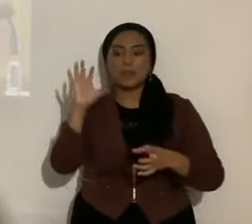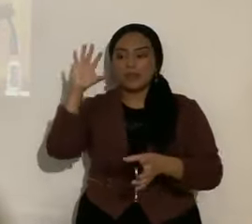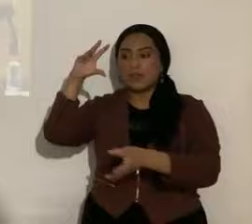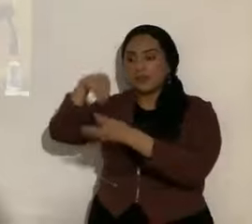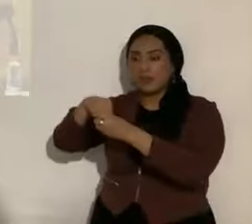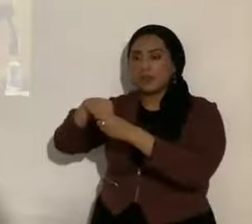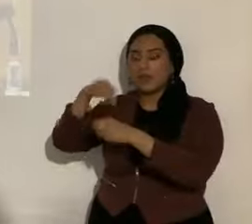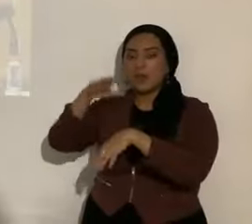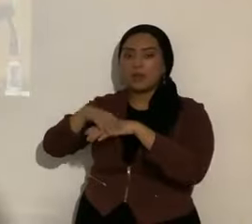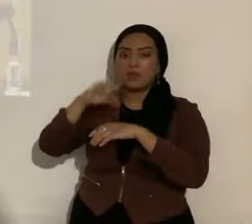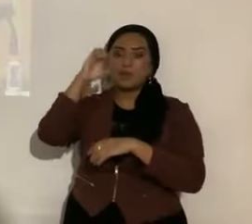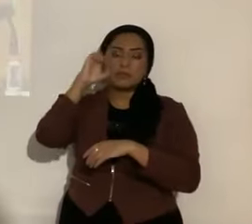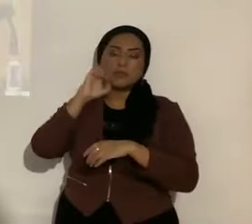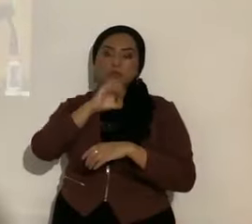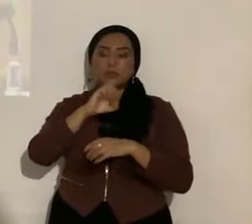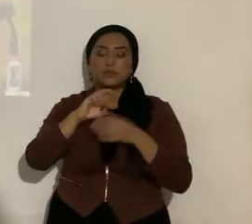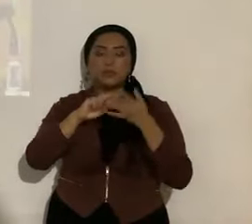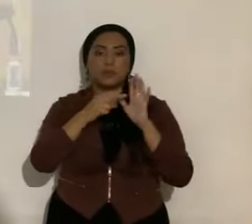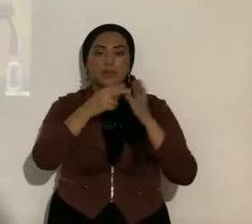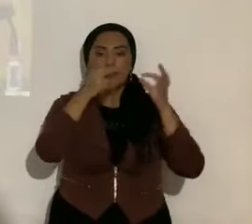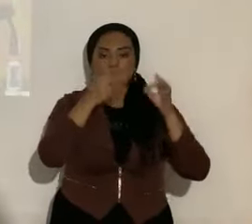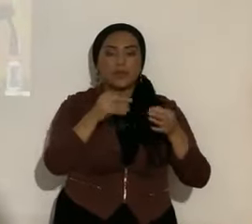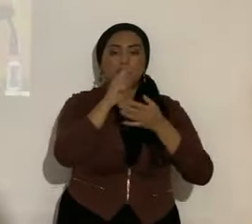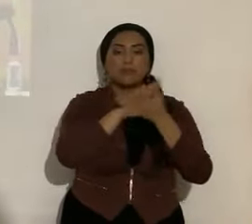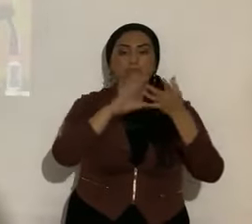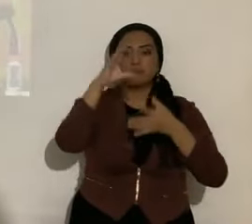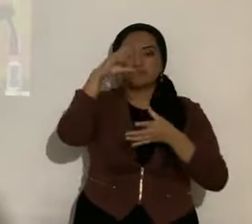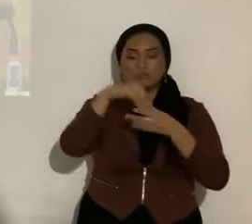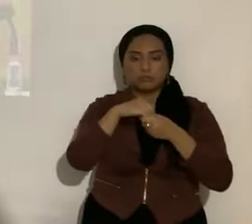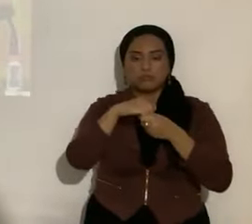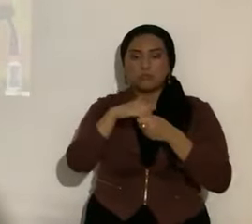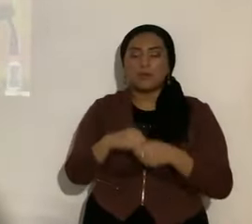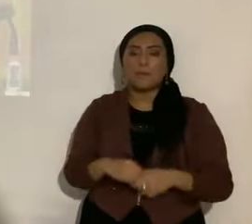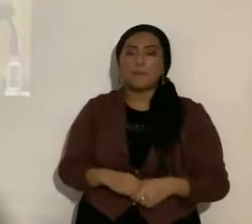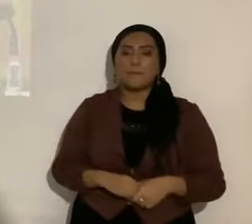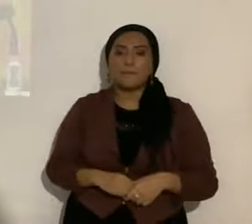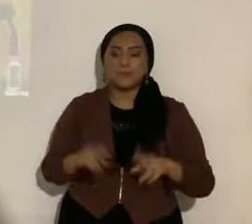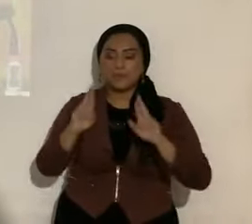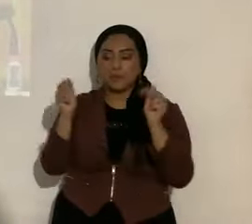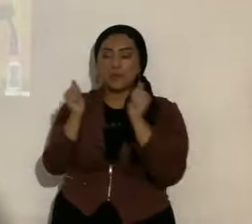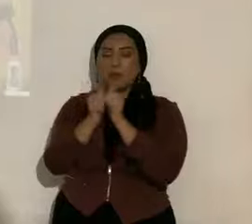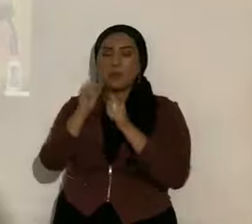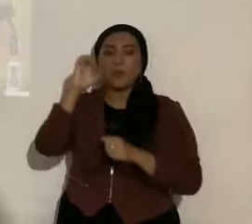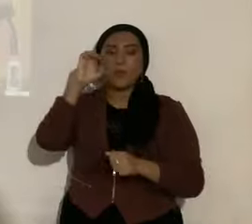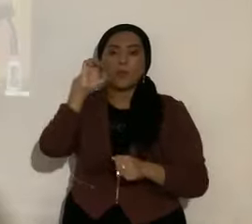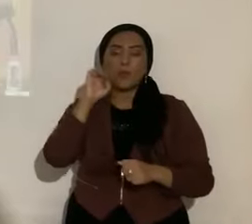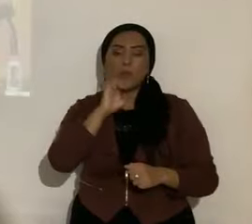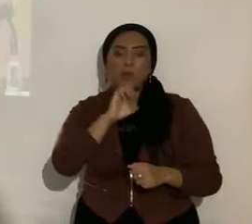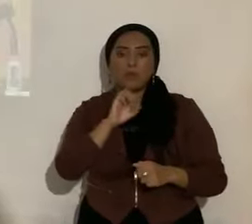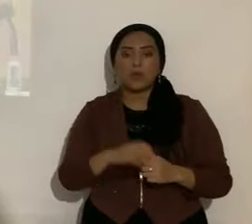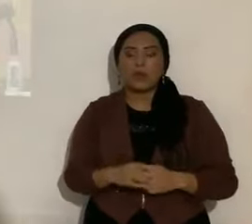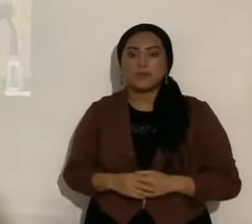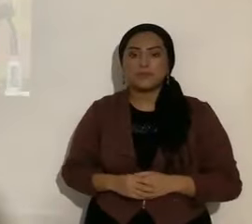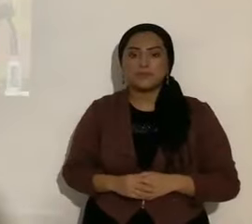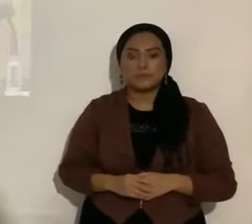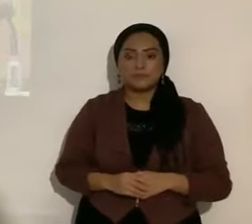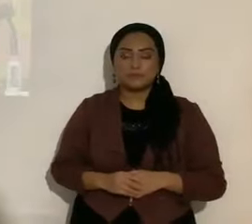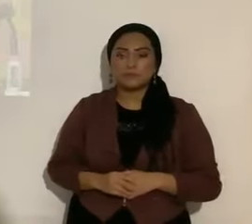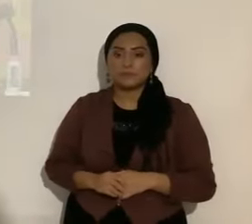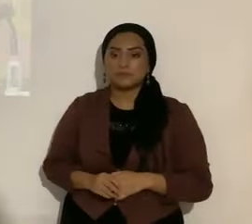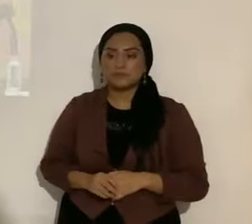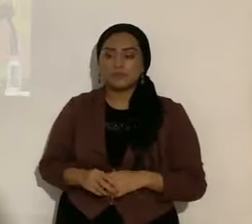sobre Eliseo, es decir, la voluntad y desde luego el Ruach HaKodesh en primer lugar. Ya estaba con Eliseo, porque él